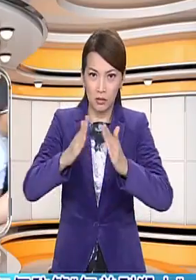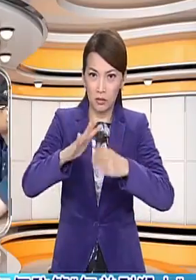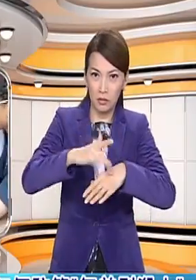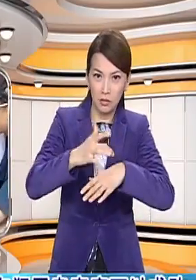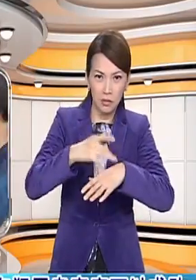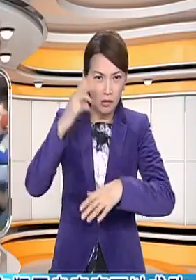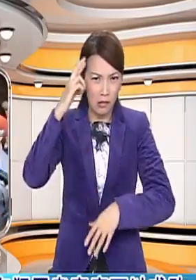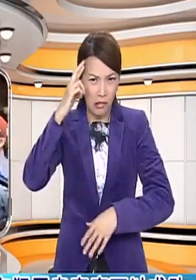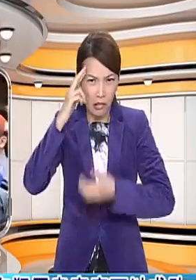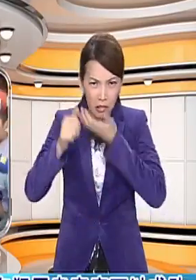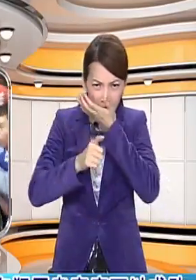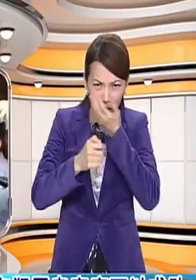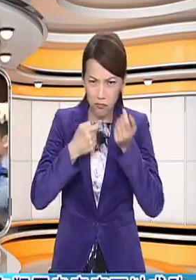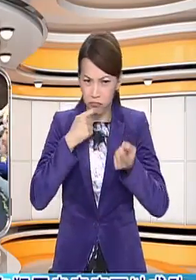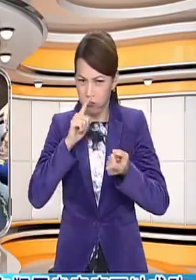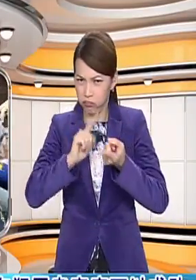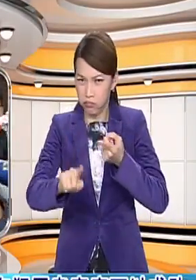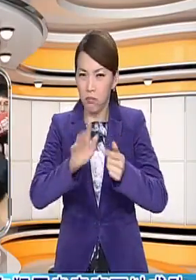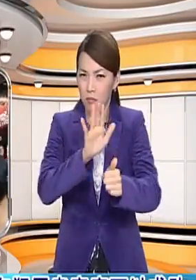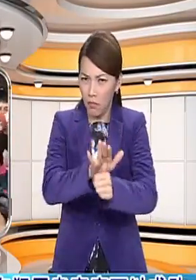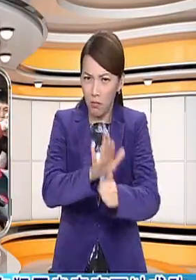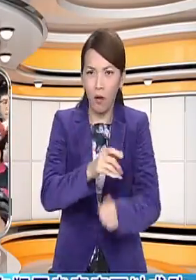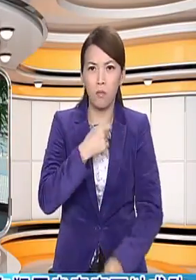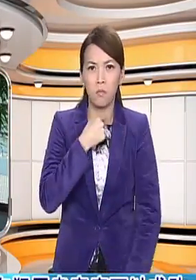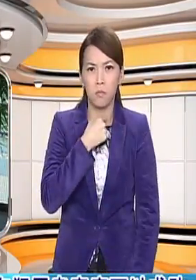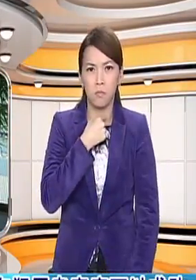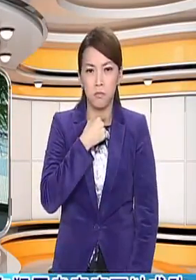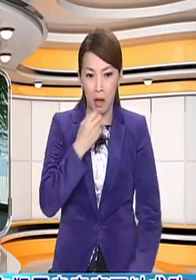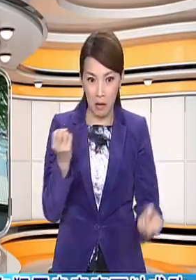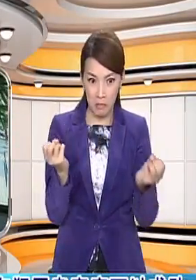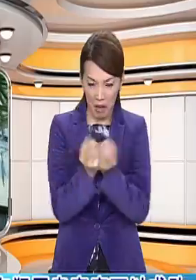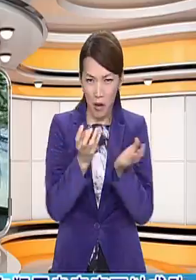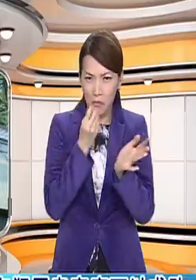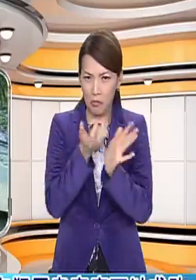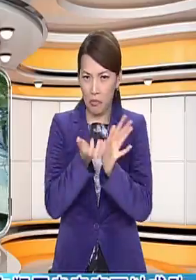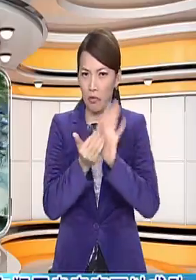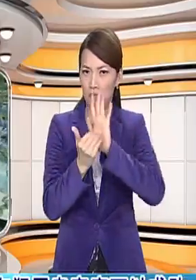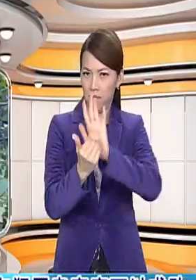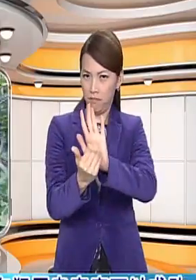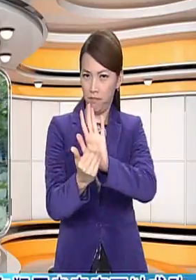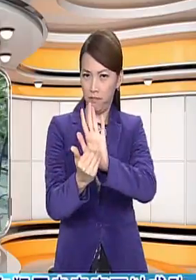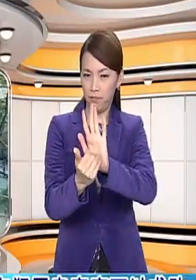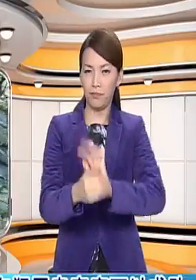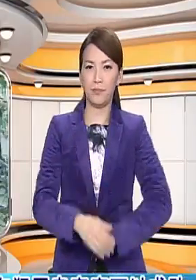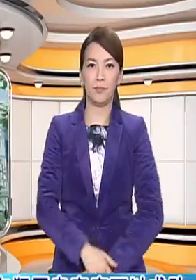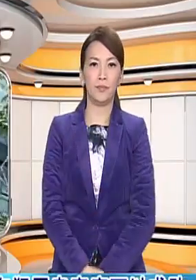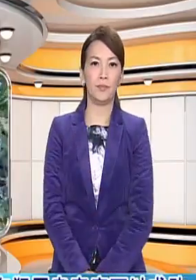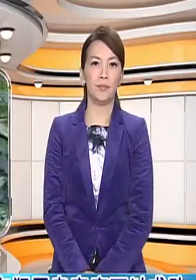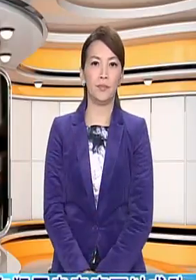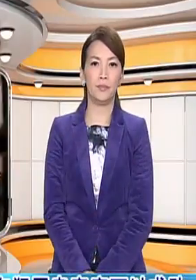府更应该设法让潜在犯罪者的家庭有求助管道，才能有效降低犯罪。